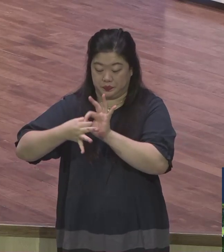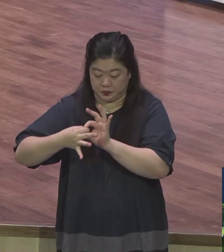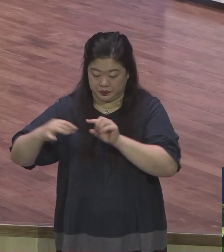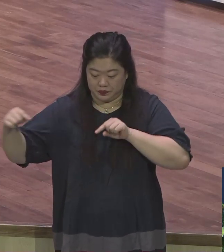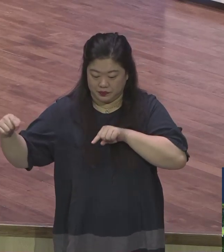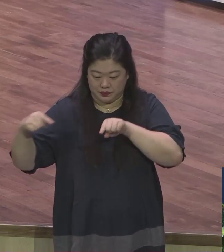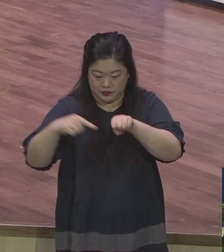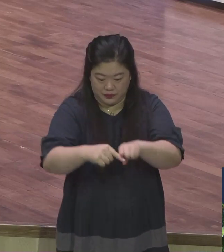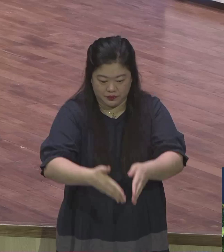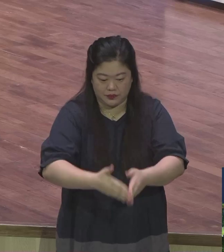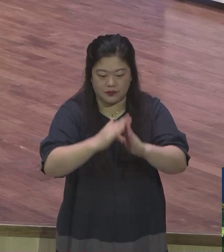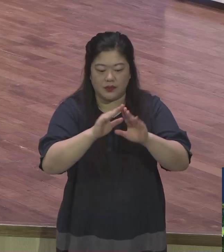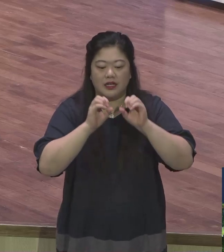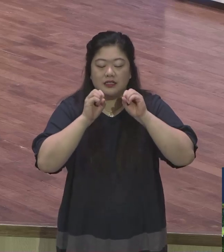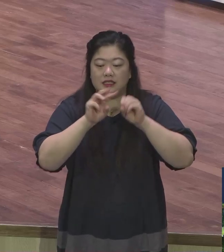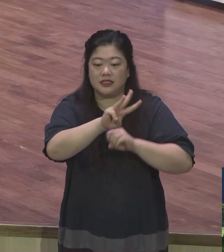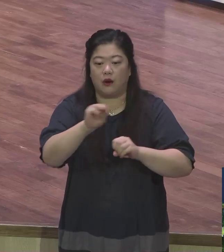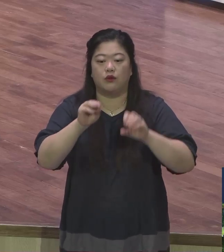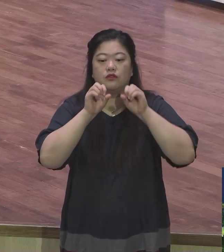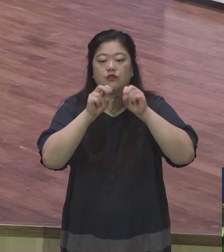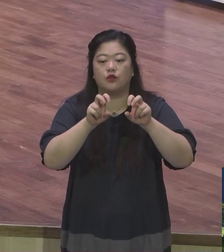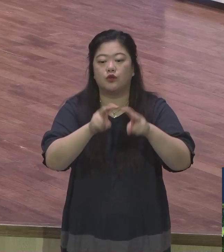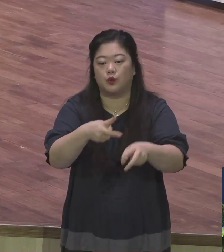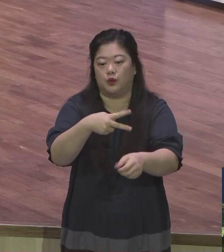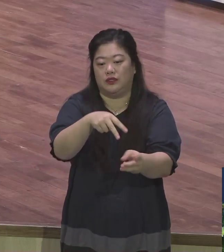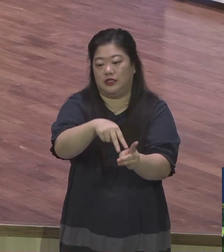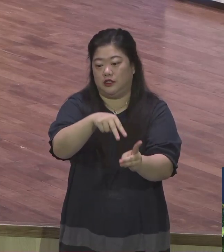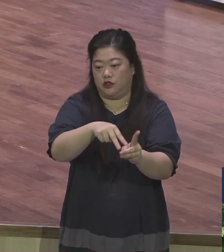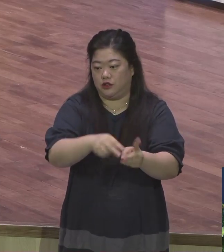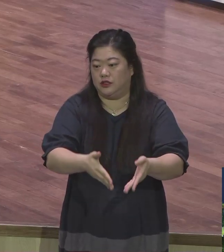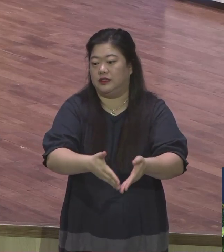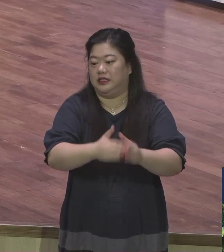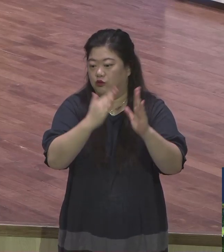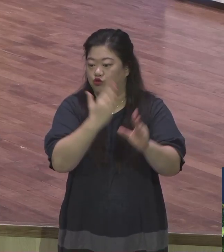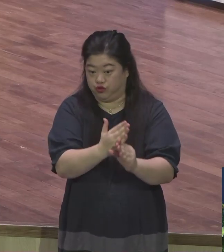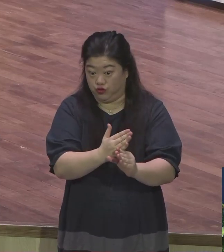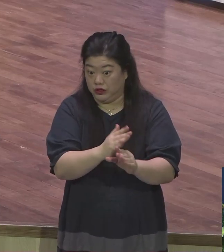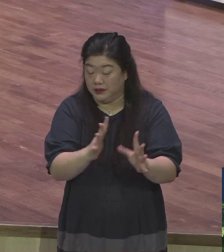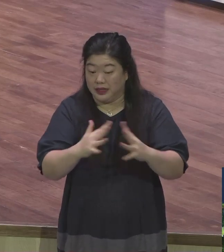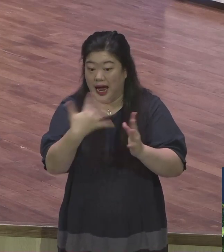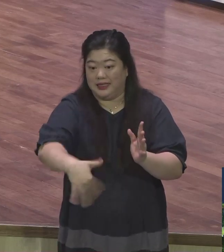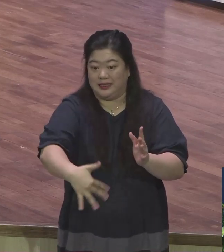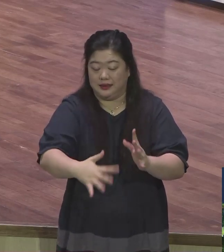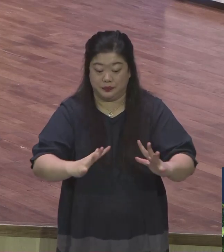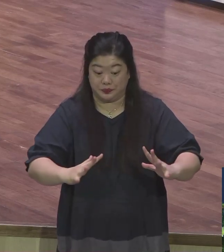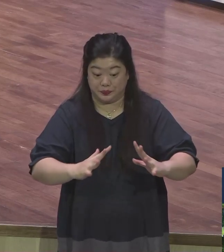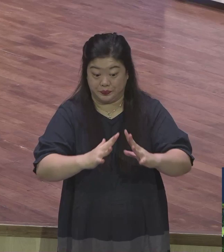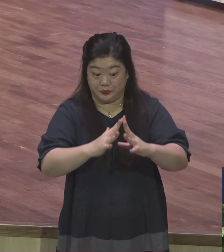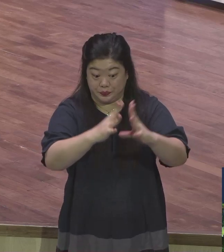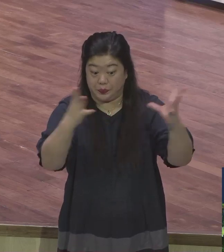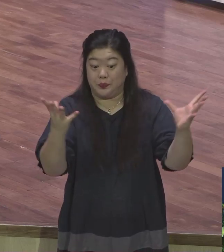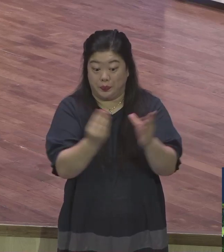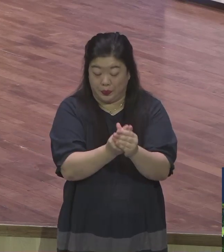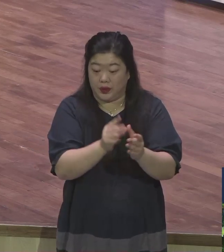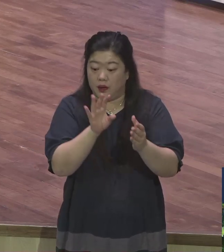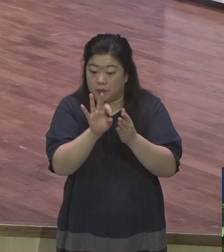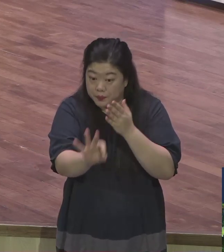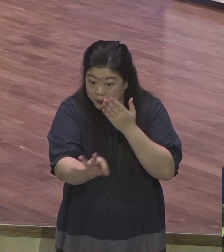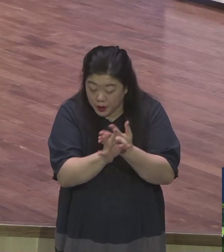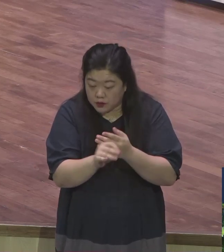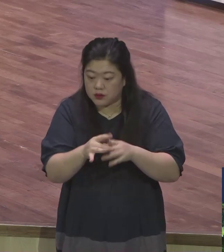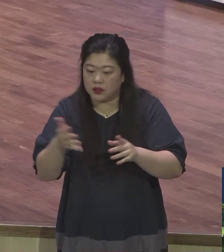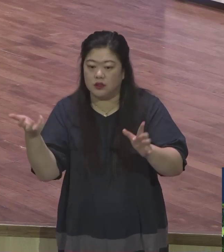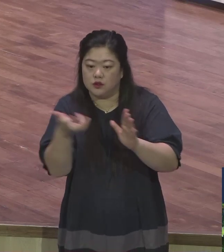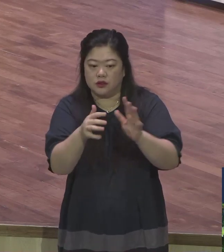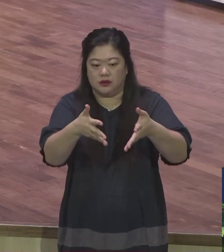지금 성교센터를 시켜오고 있습니다. 이것이 이제 완공이 되면 훈련소가 지금 세대로 있는 데 들어와서 본격적 훈련을